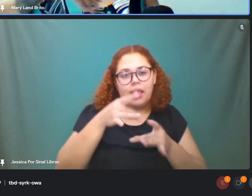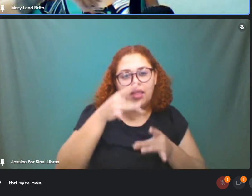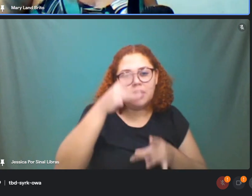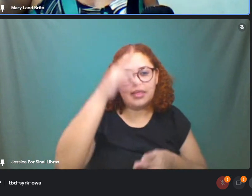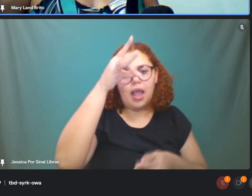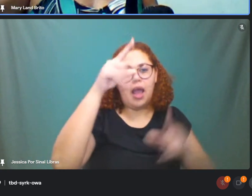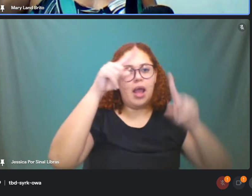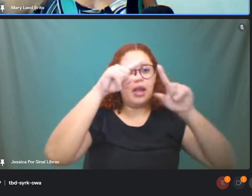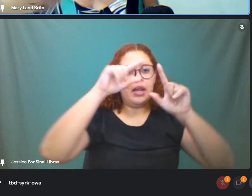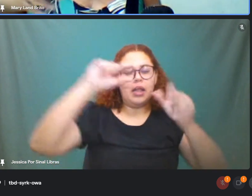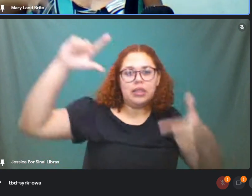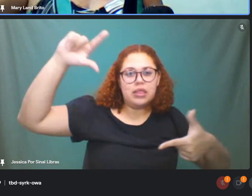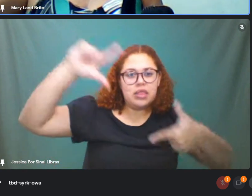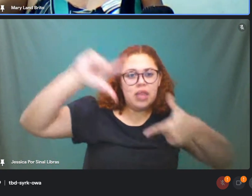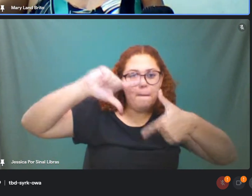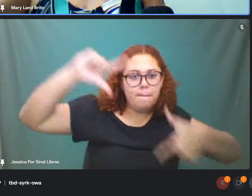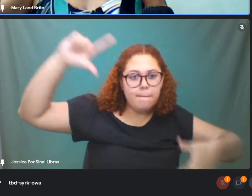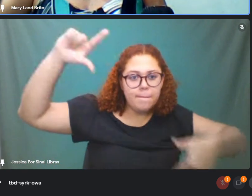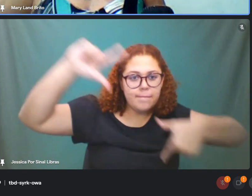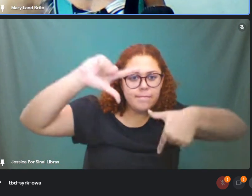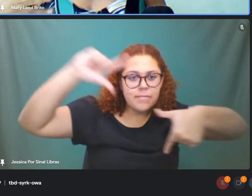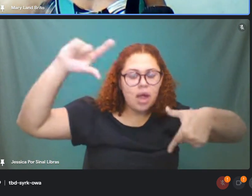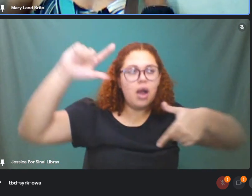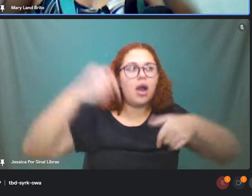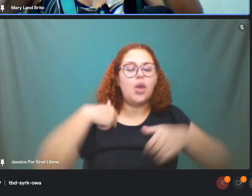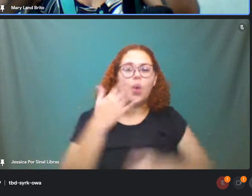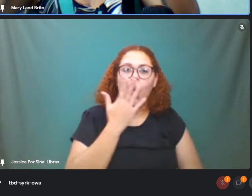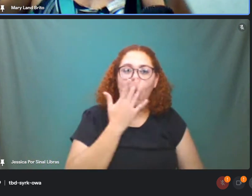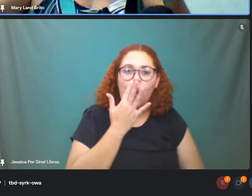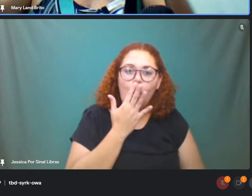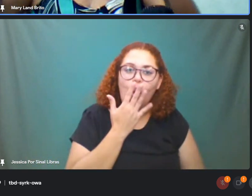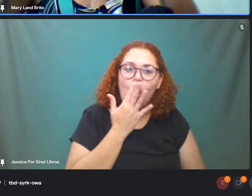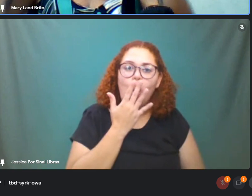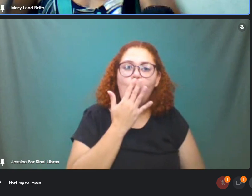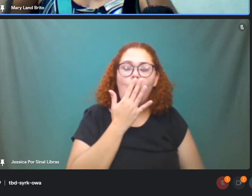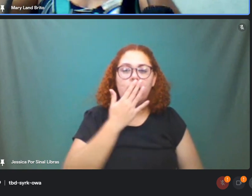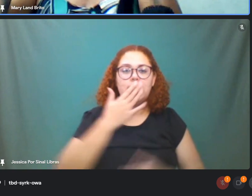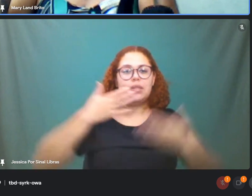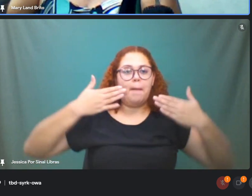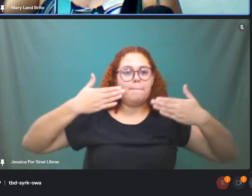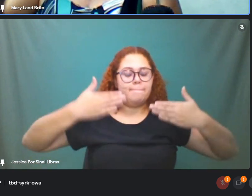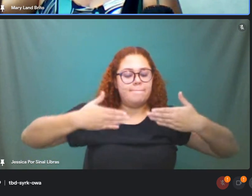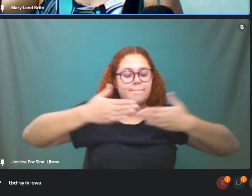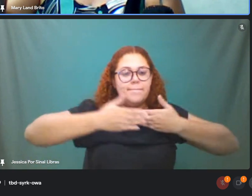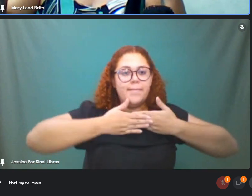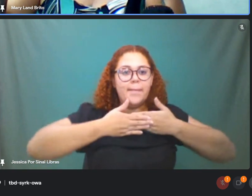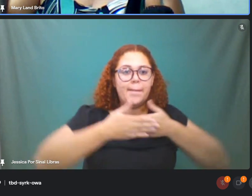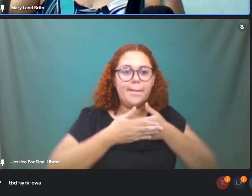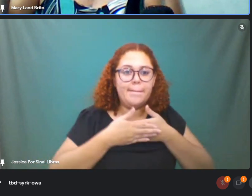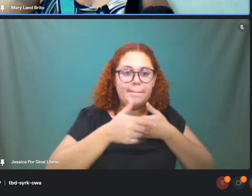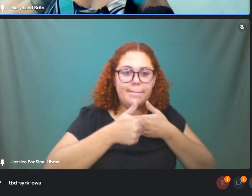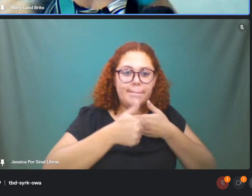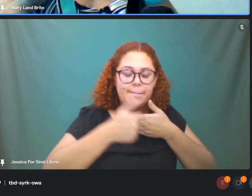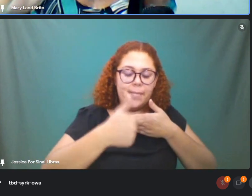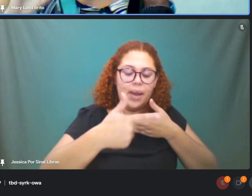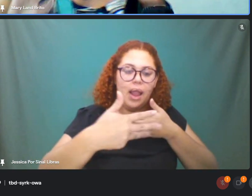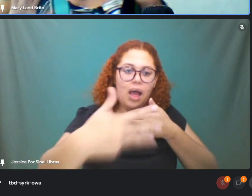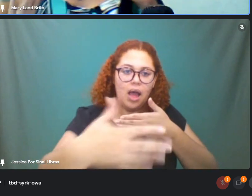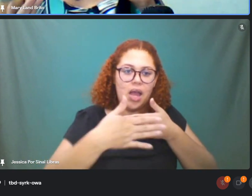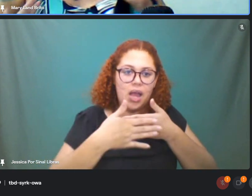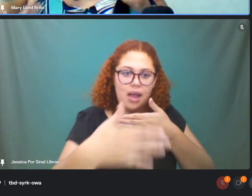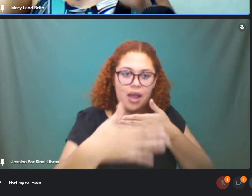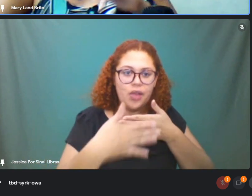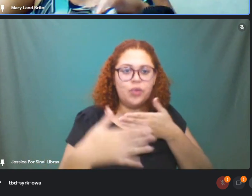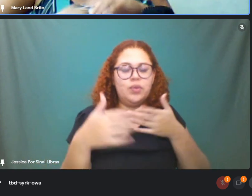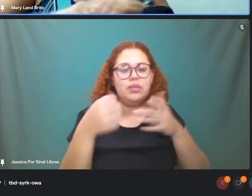ela é azul na frente, rosa no fundo, amarelo em cima, ela tem traços barrocos, eu nem sei muito bem